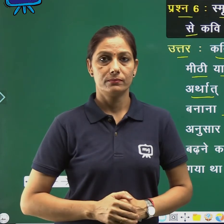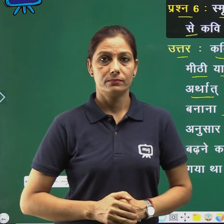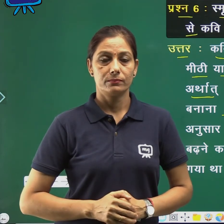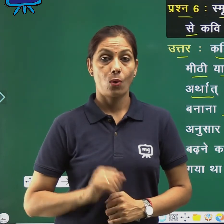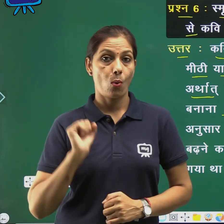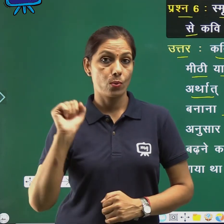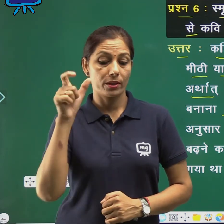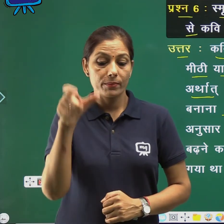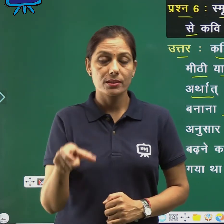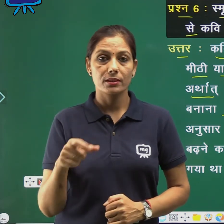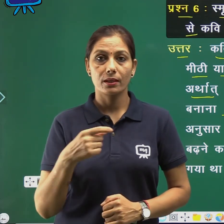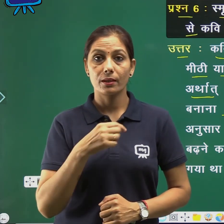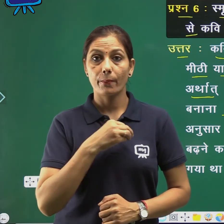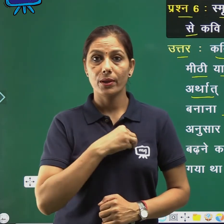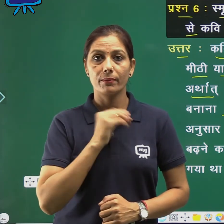उनके मन में